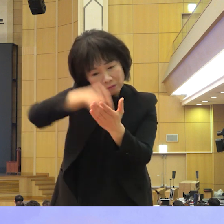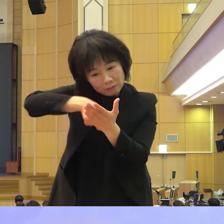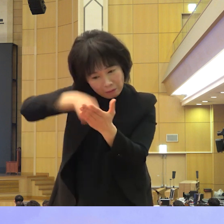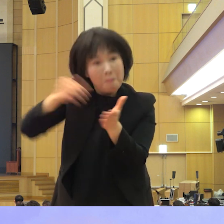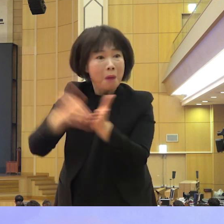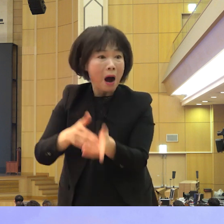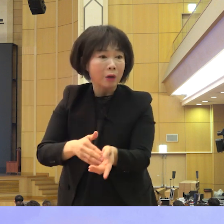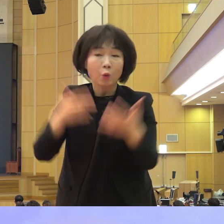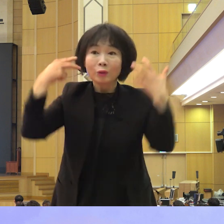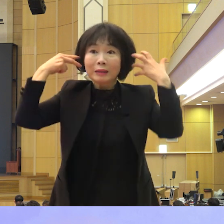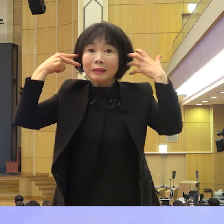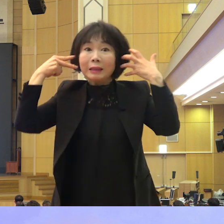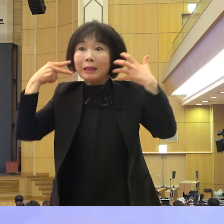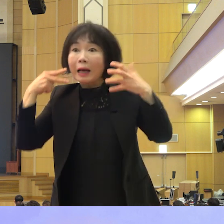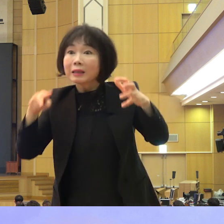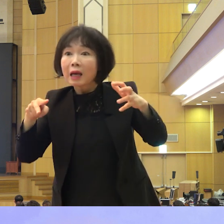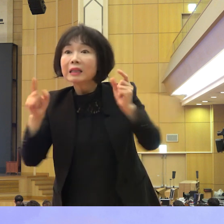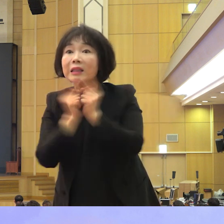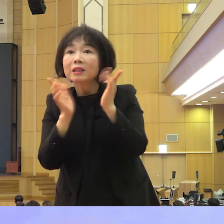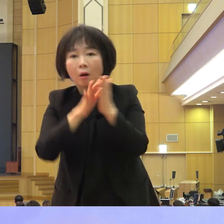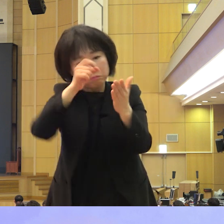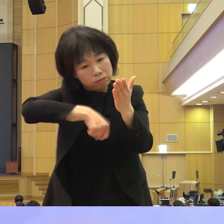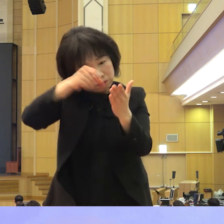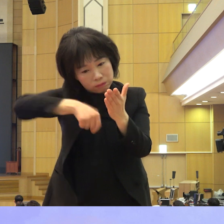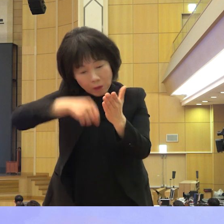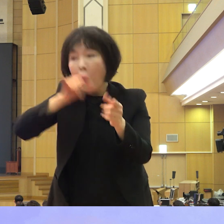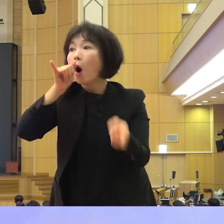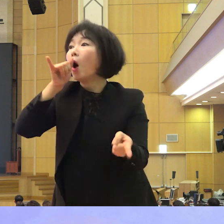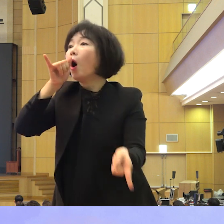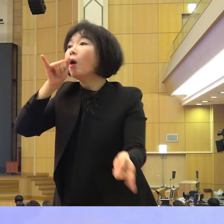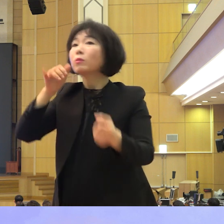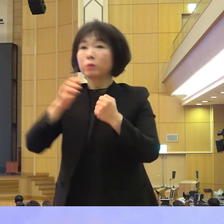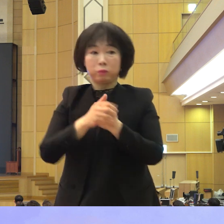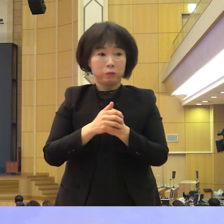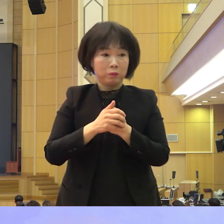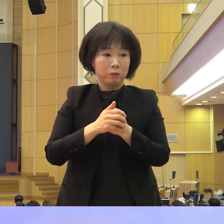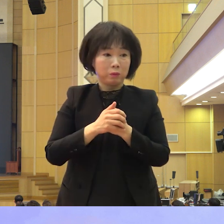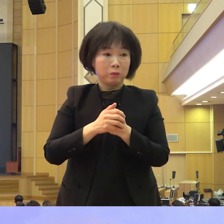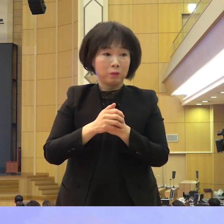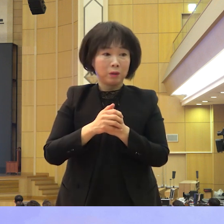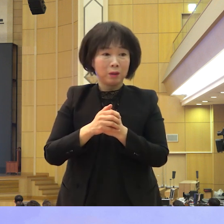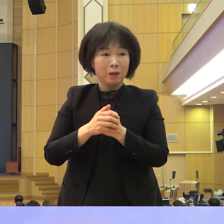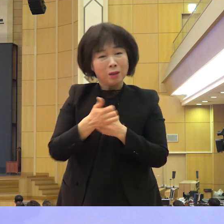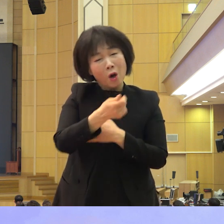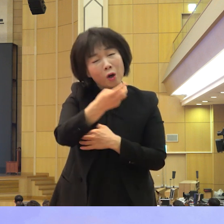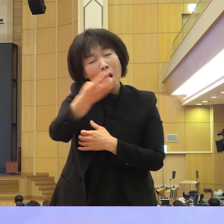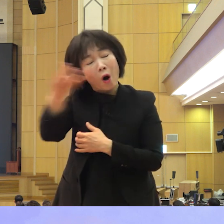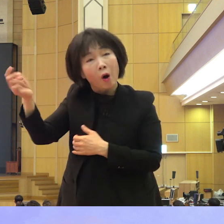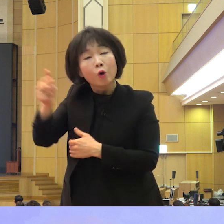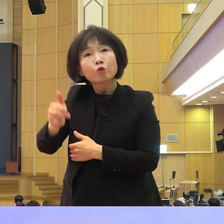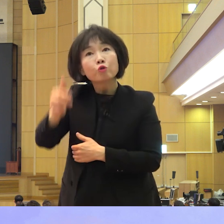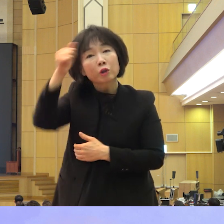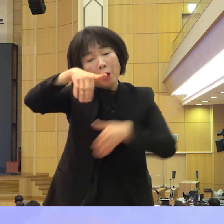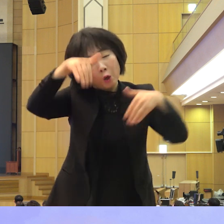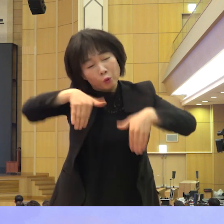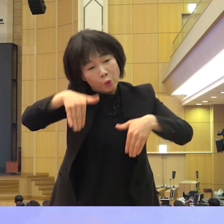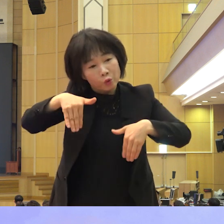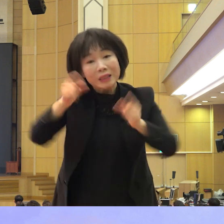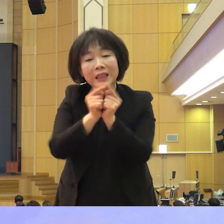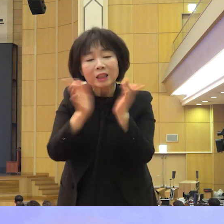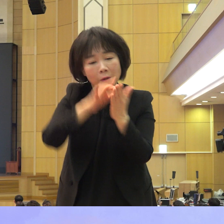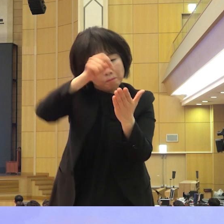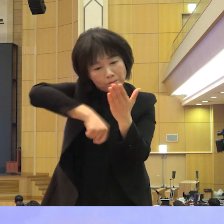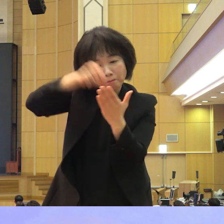에레미야가 다니엘이 또는 에스겔이 이렇게 기록해서 선지자들, 모세가 기록한 말씀, 그리고